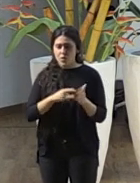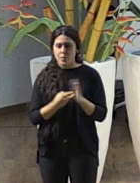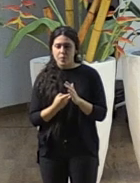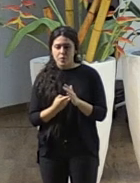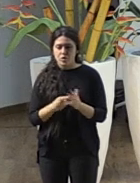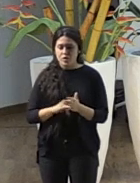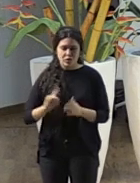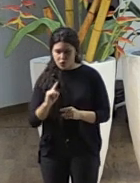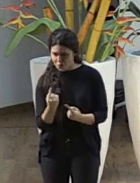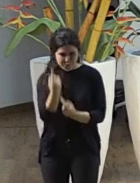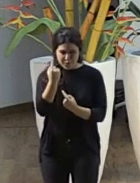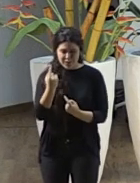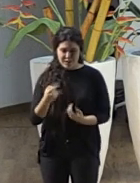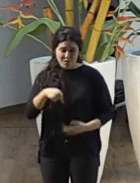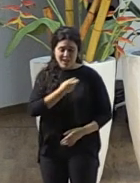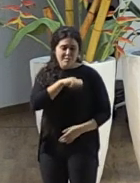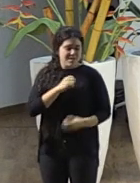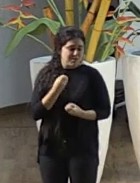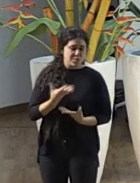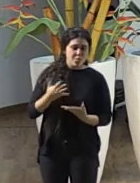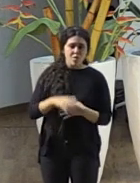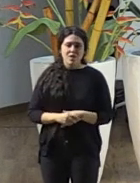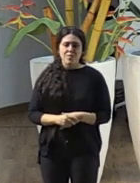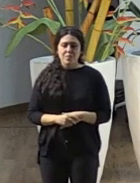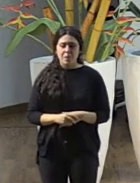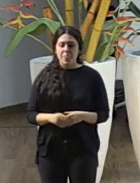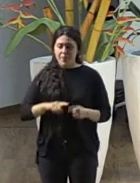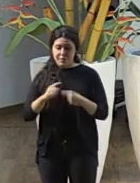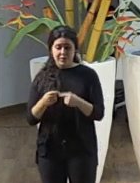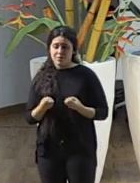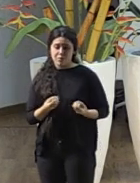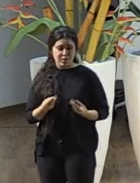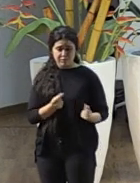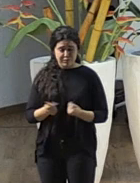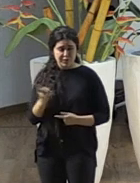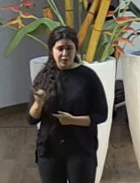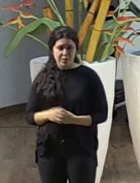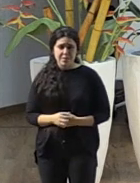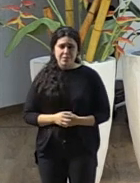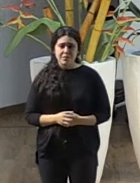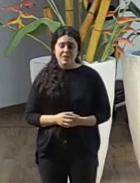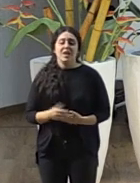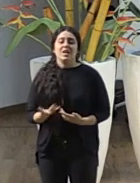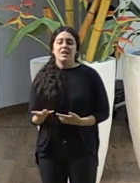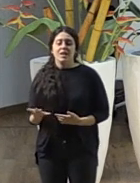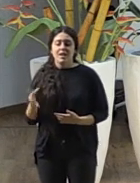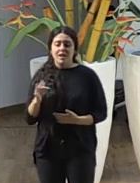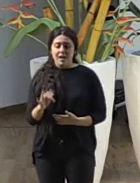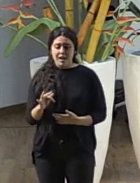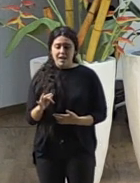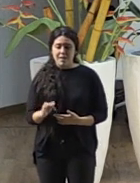de desarrollo comunitario en España, que bueno, luego se fue por motivos que a lo mejor que nos puede contar. Y después